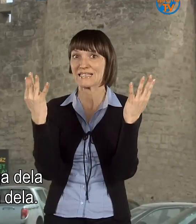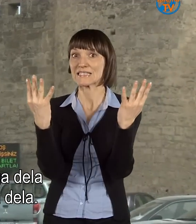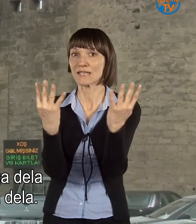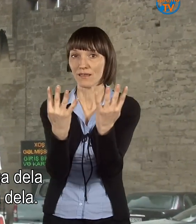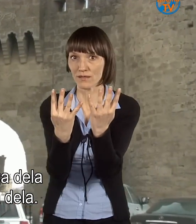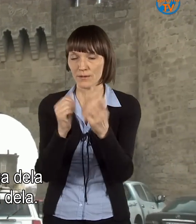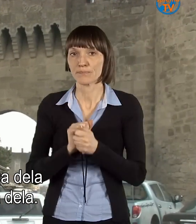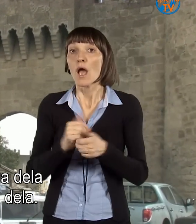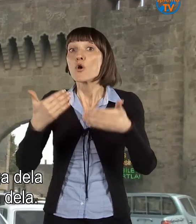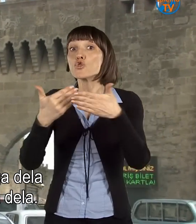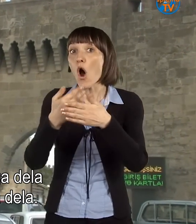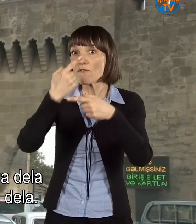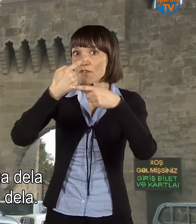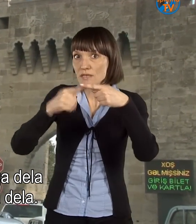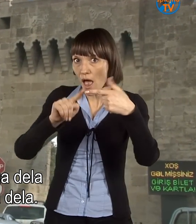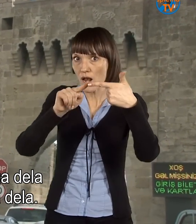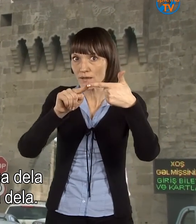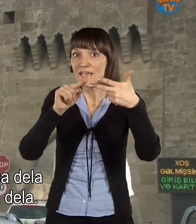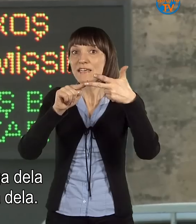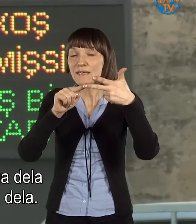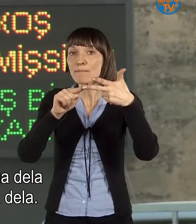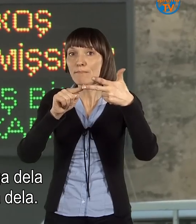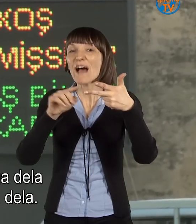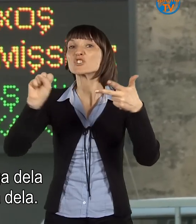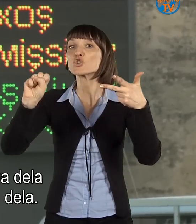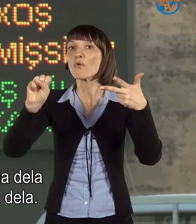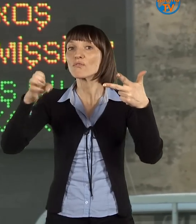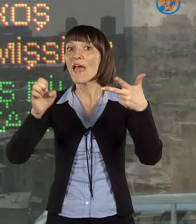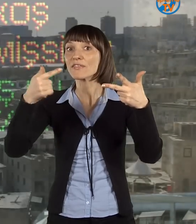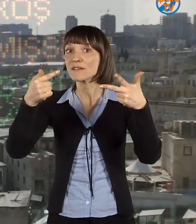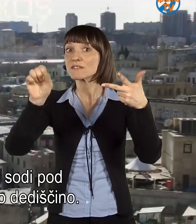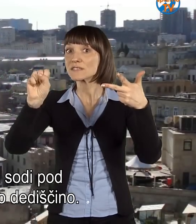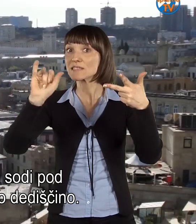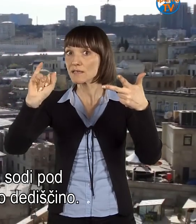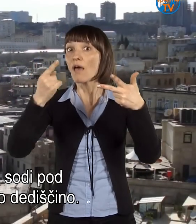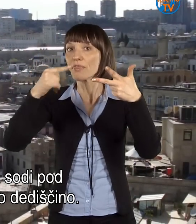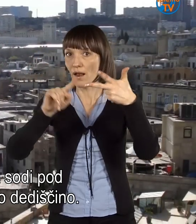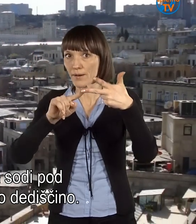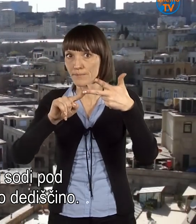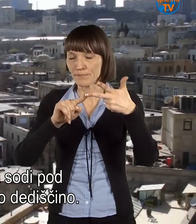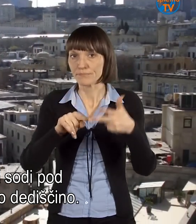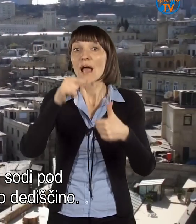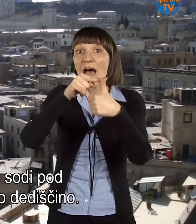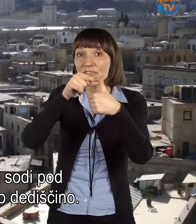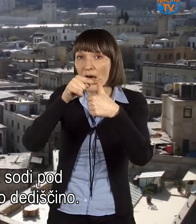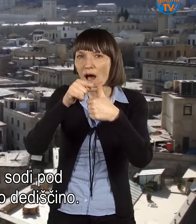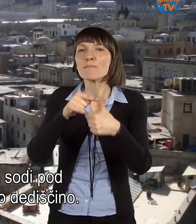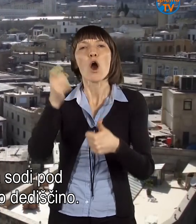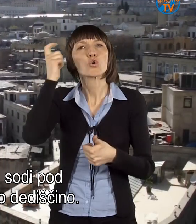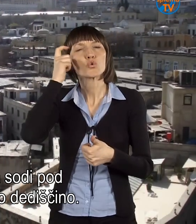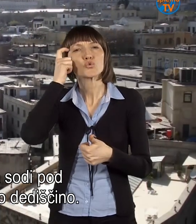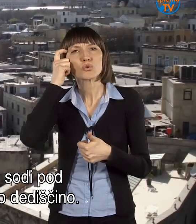visoki zidovi, iz novega dela in sovjetskega dela. Del starega mesta sodi pod UNESCO-vo